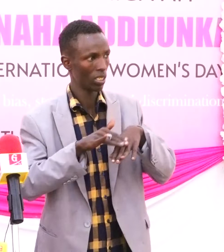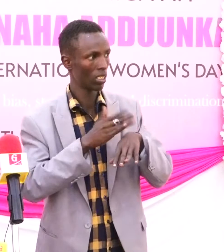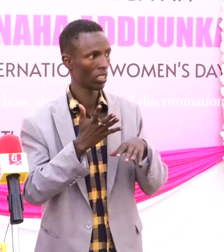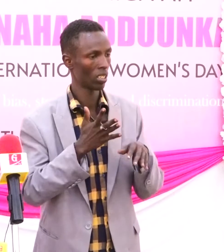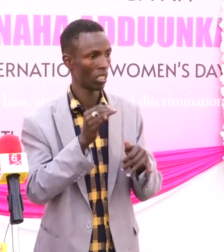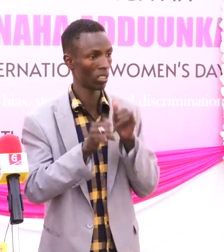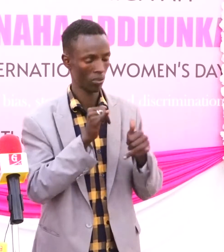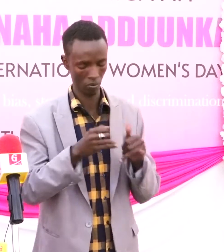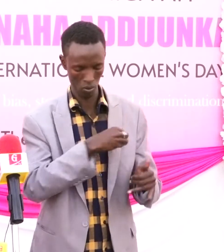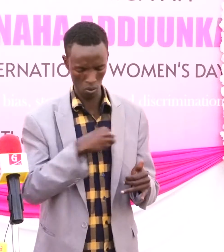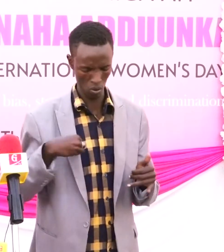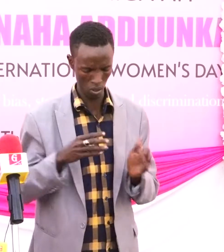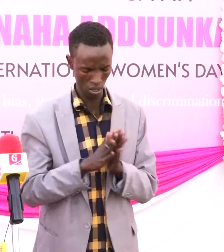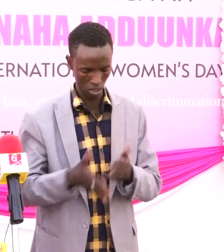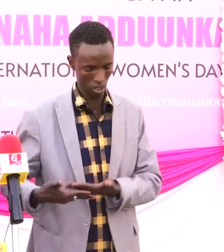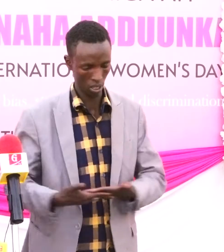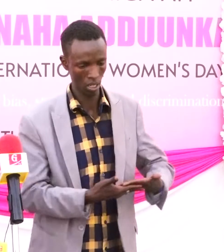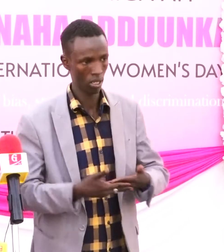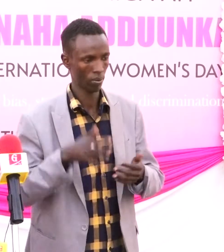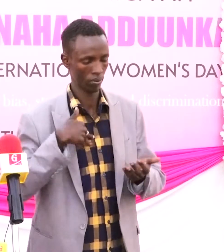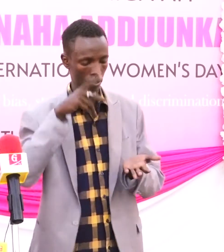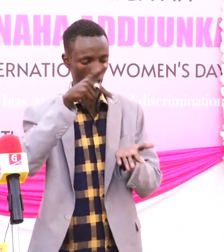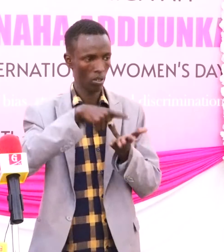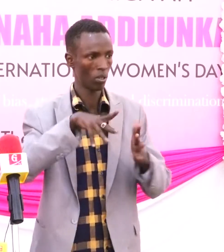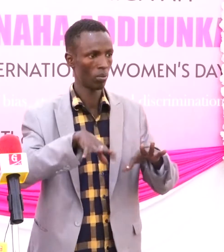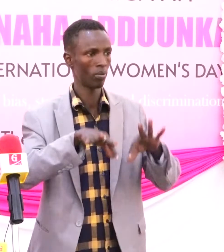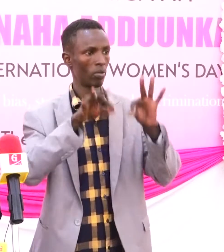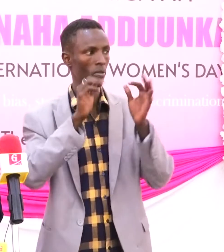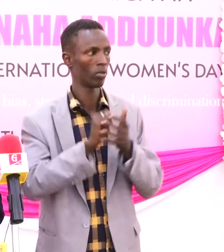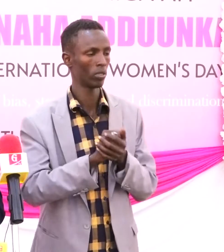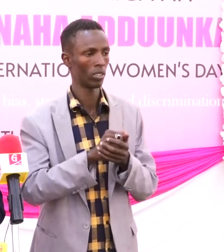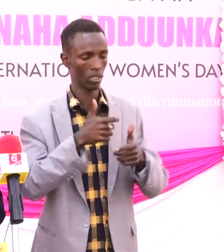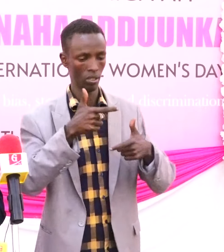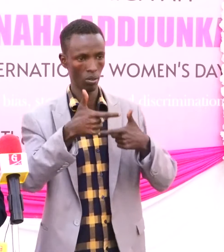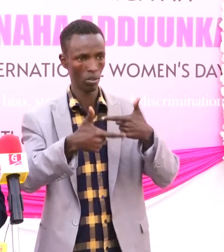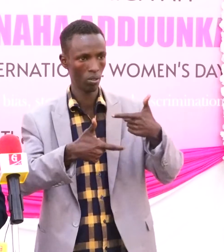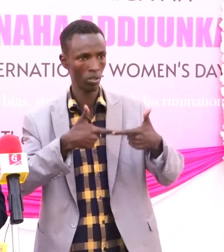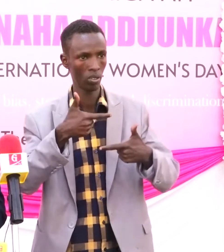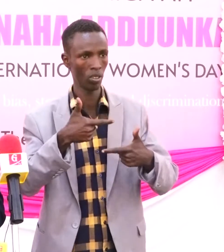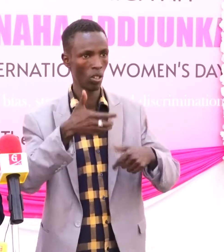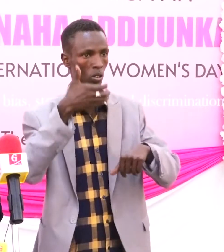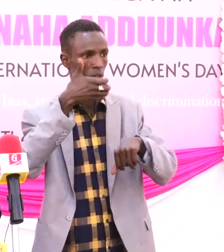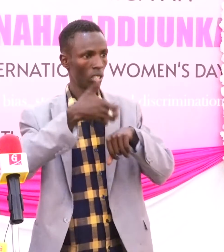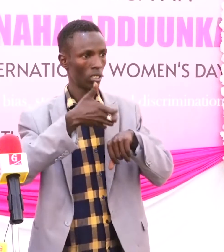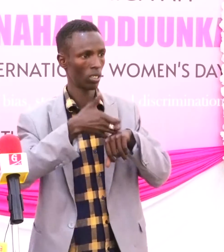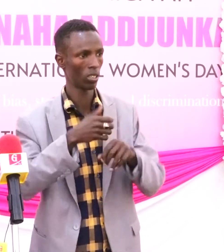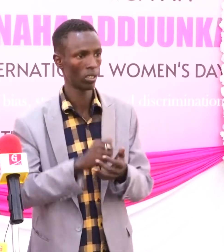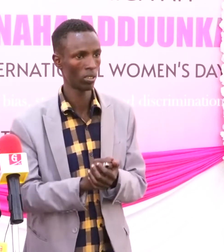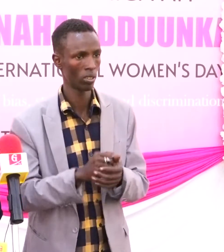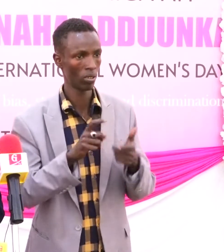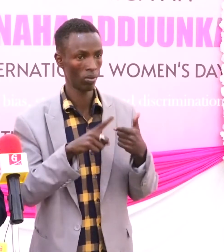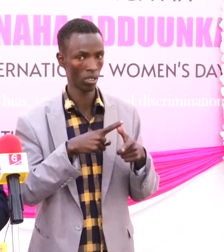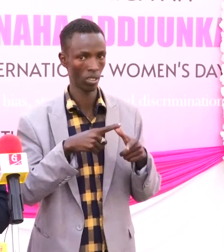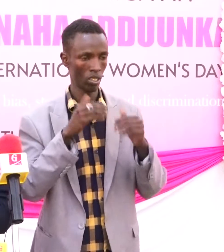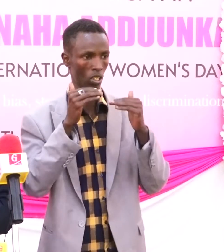ahaan caafimaadka hooyada iyo dhallaanka waxaan ballan qaadaynaa inaan ku sii wadayno oo ku sii adkaanayno oo aan kor u